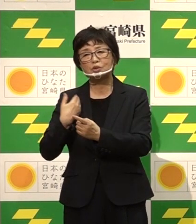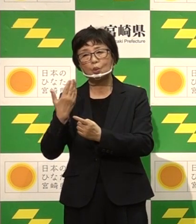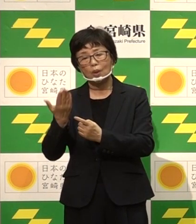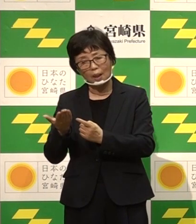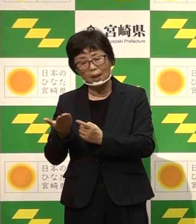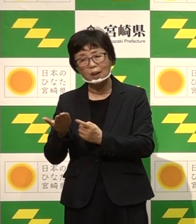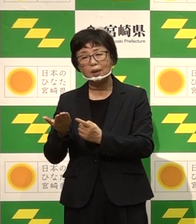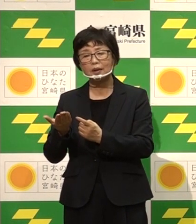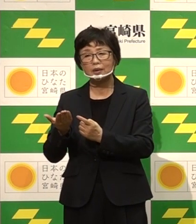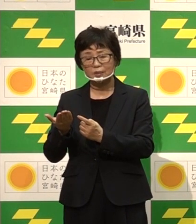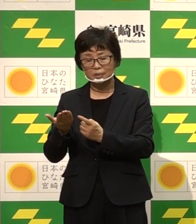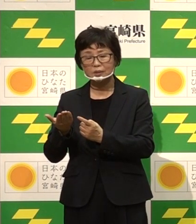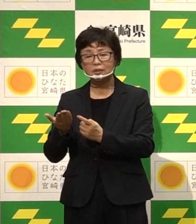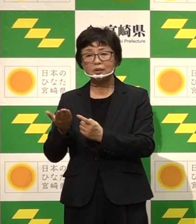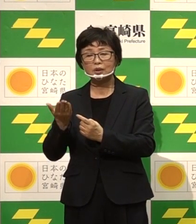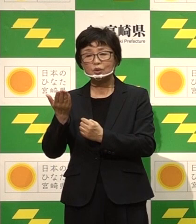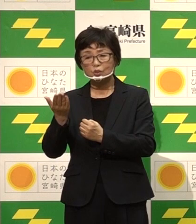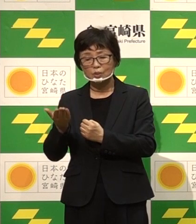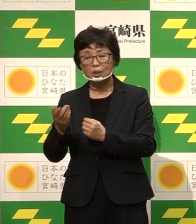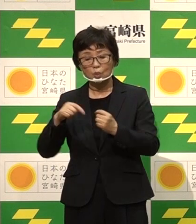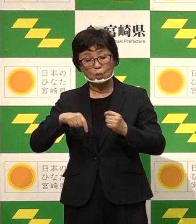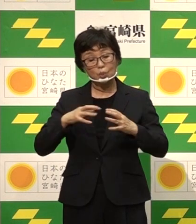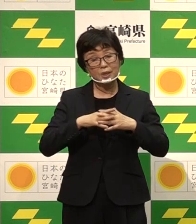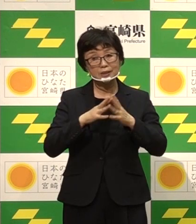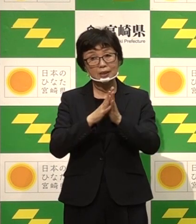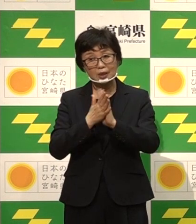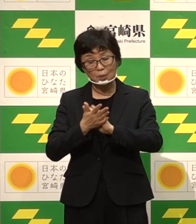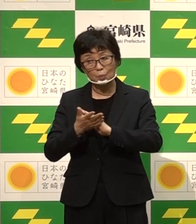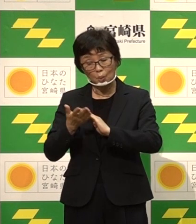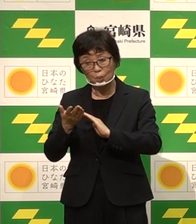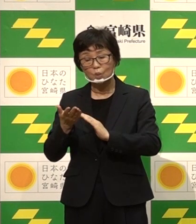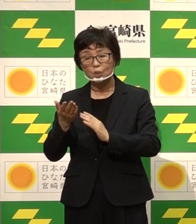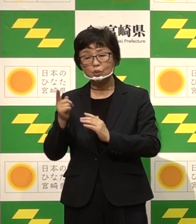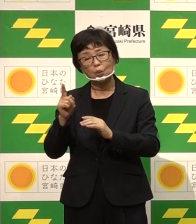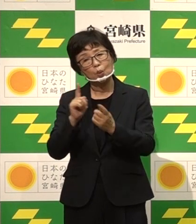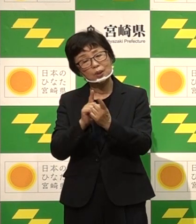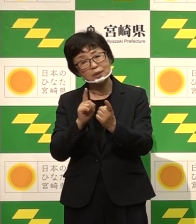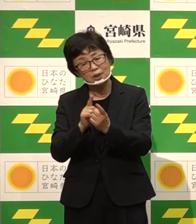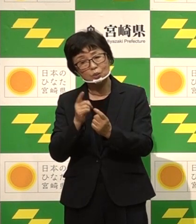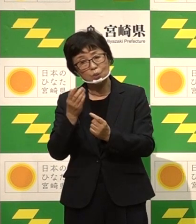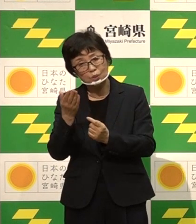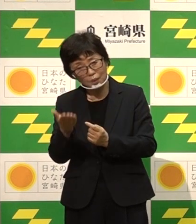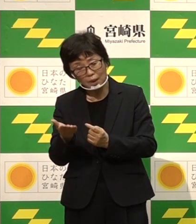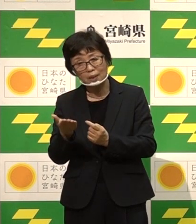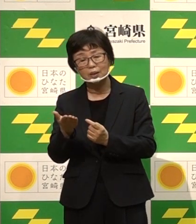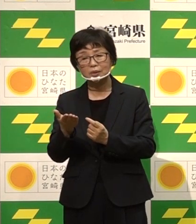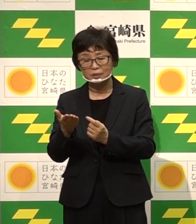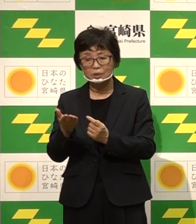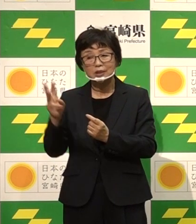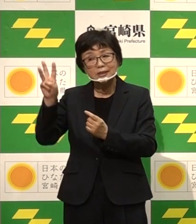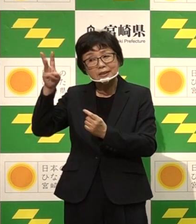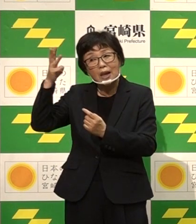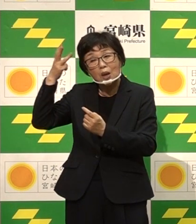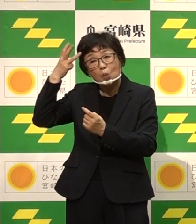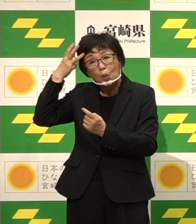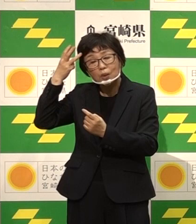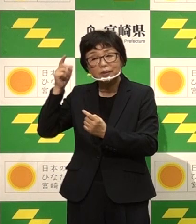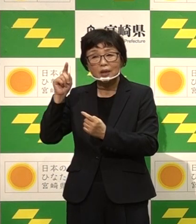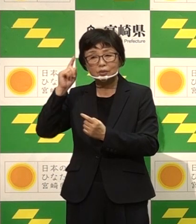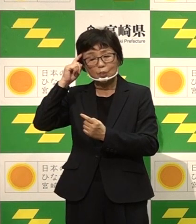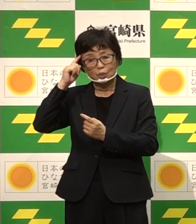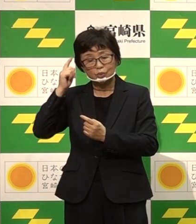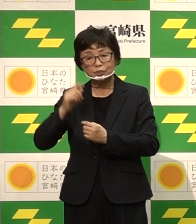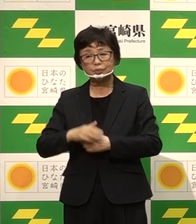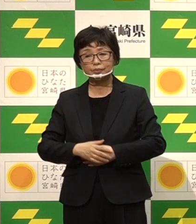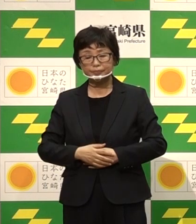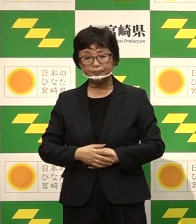られるのかというのをですね、今後本県としてどのような対策を取るのかということを考える上で非常に参考になるものというふうに考えており